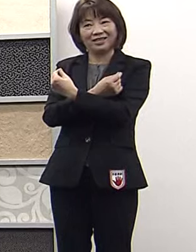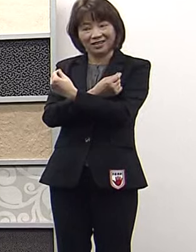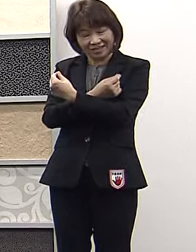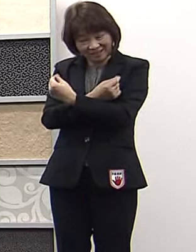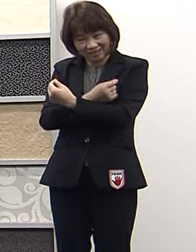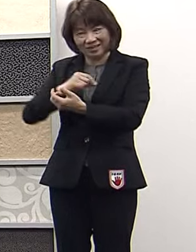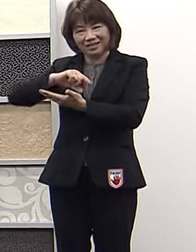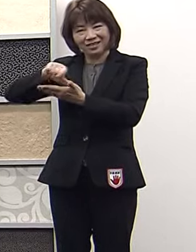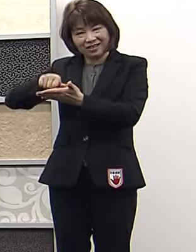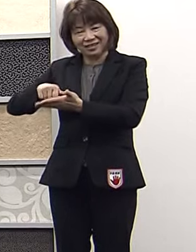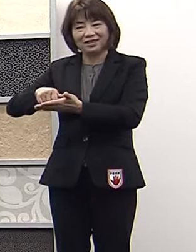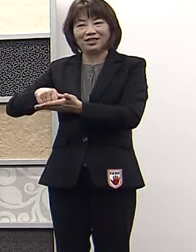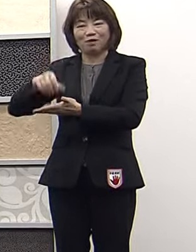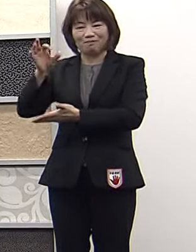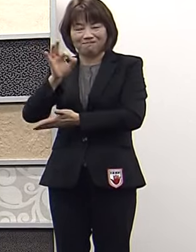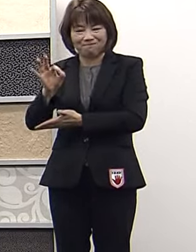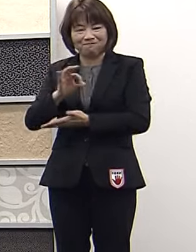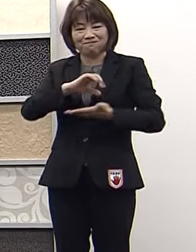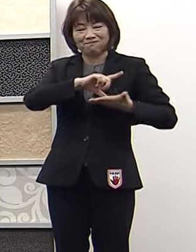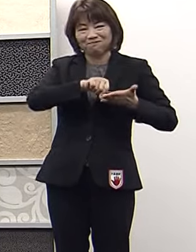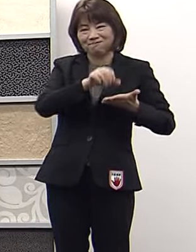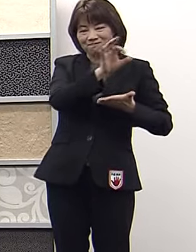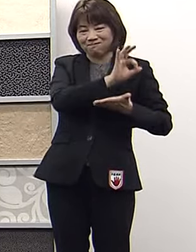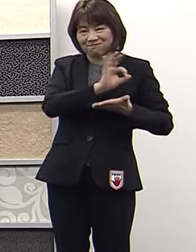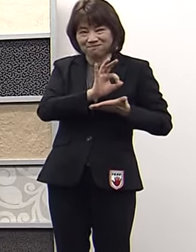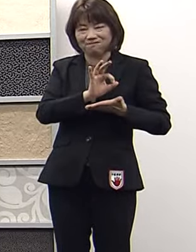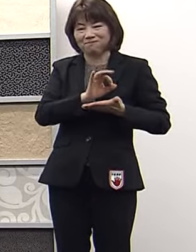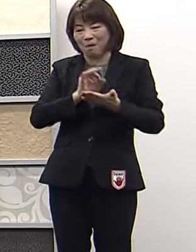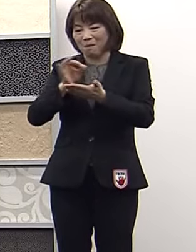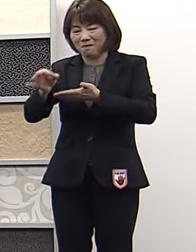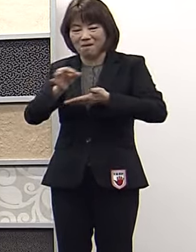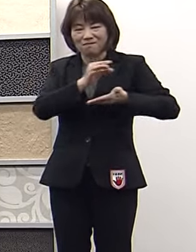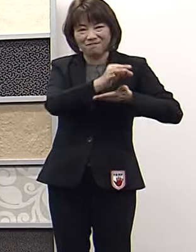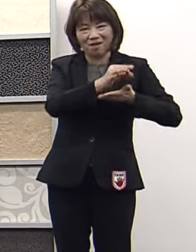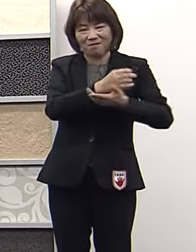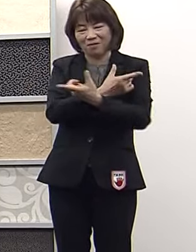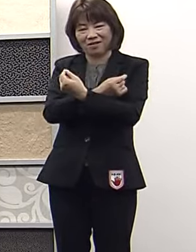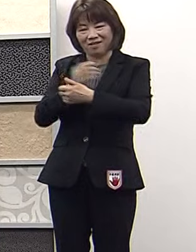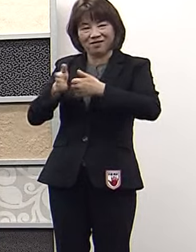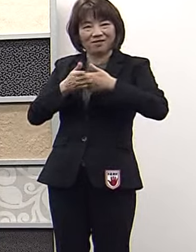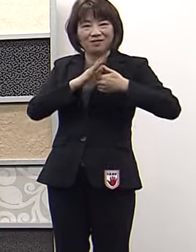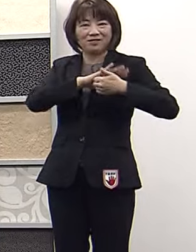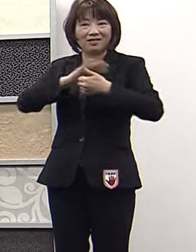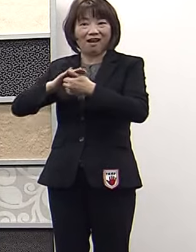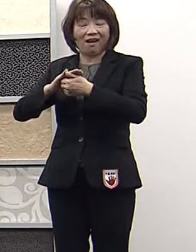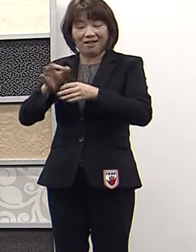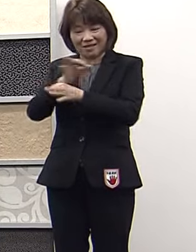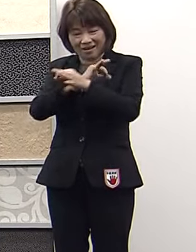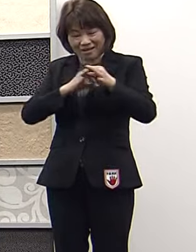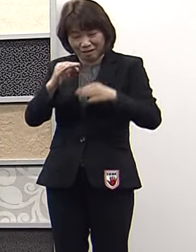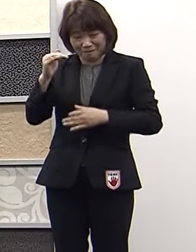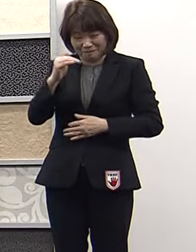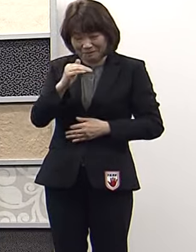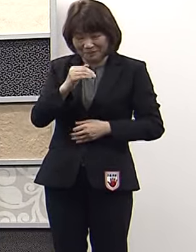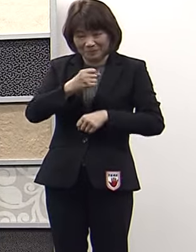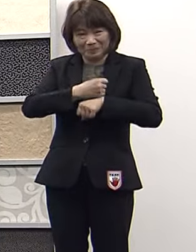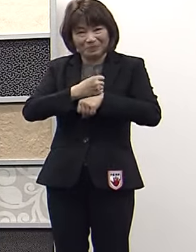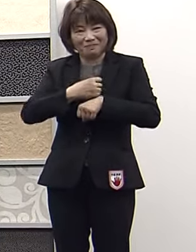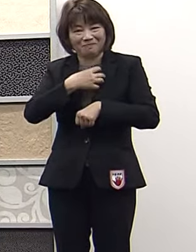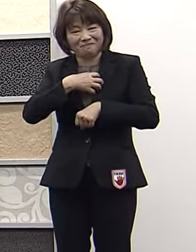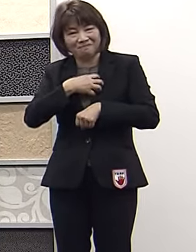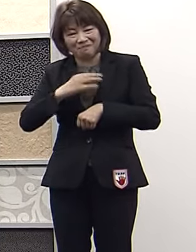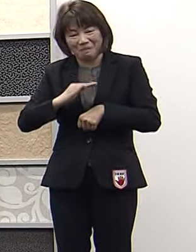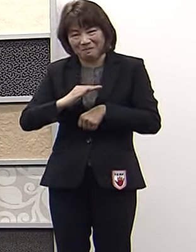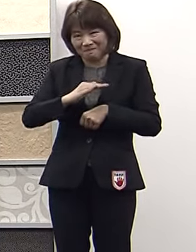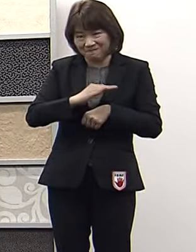厳しい経済状況をそれぞれ支えていこうと、こんな取り組みも行いましたし、コロナになる以前はですね、今山梨県が